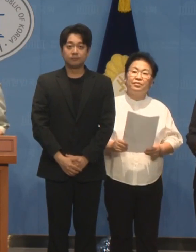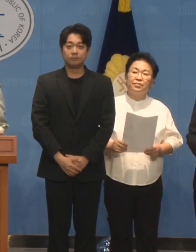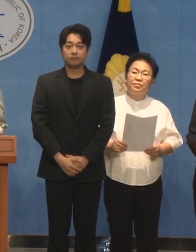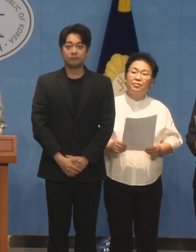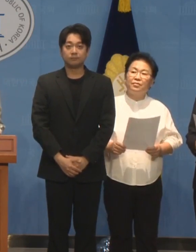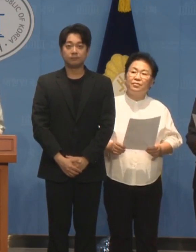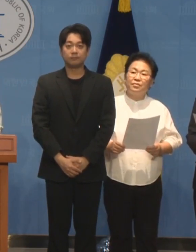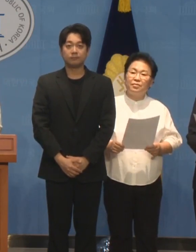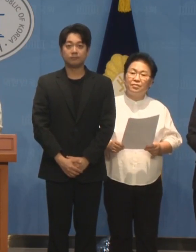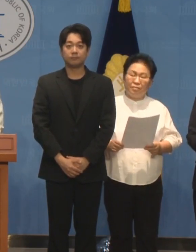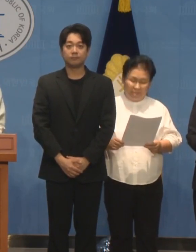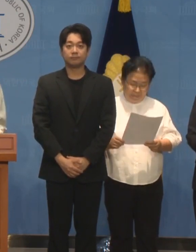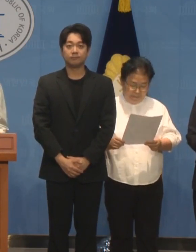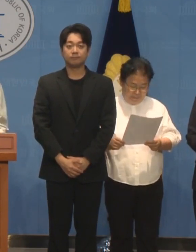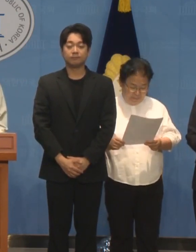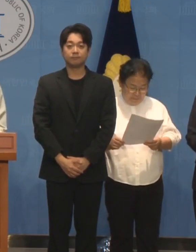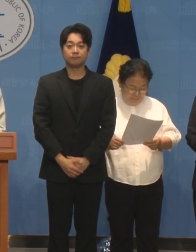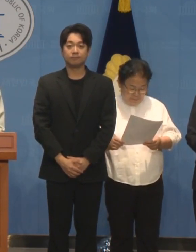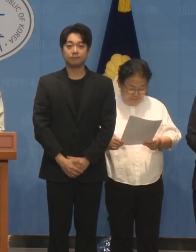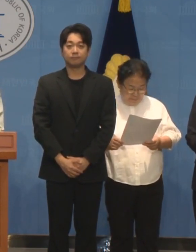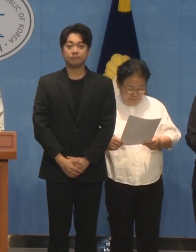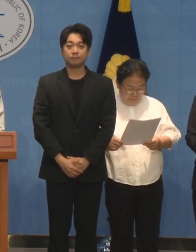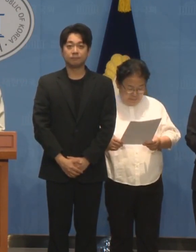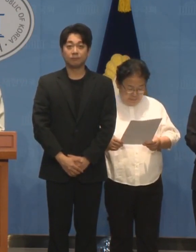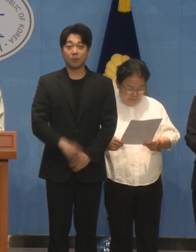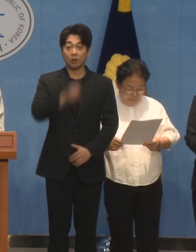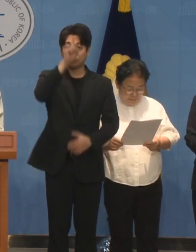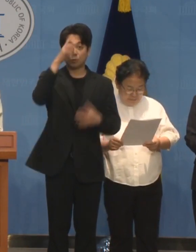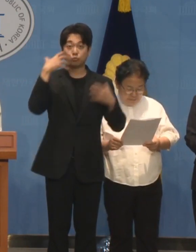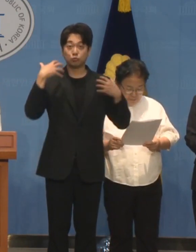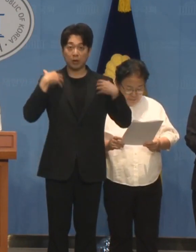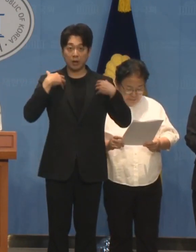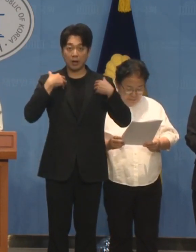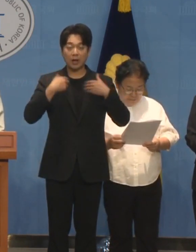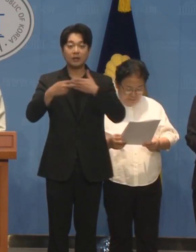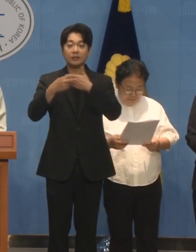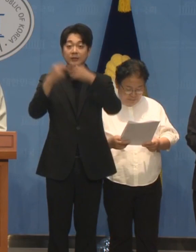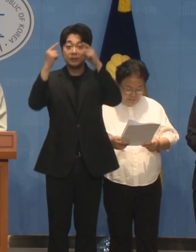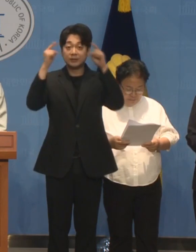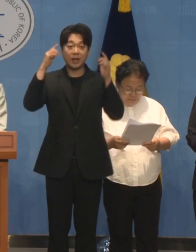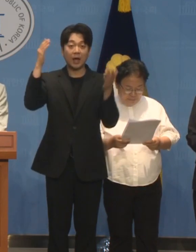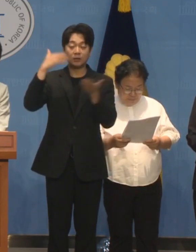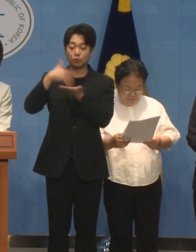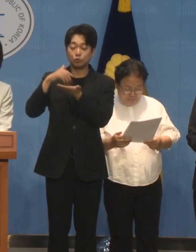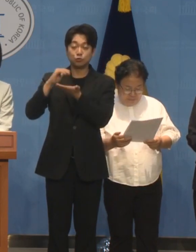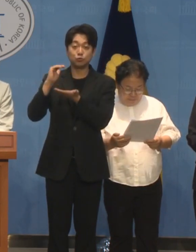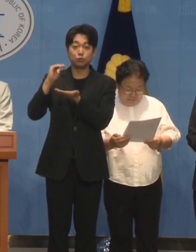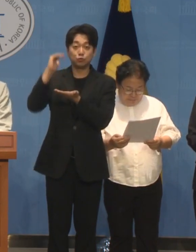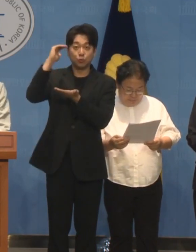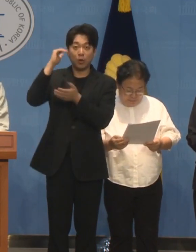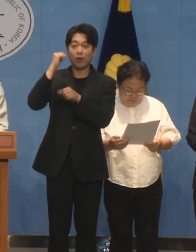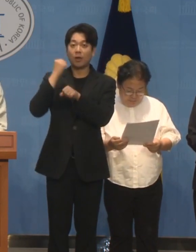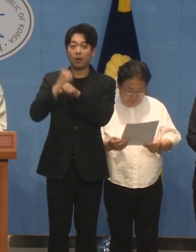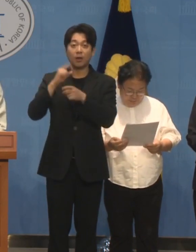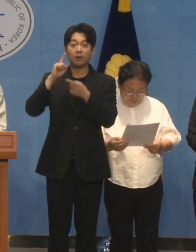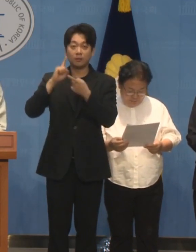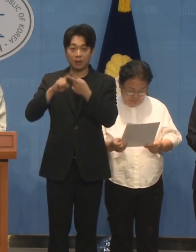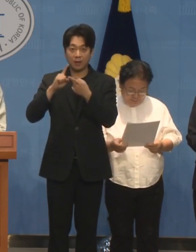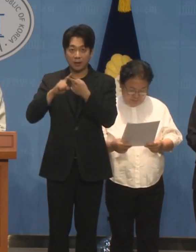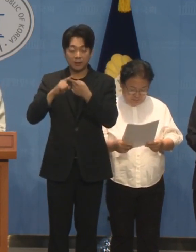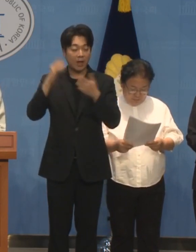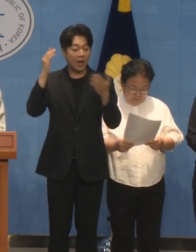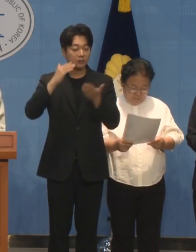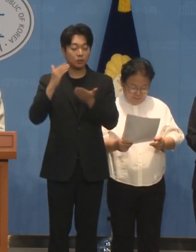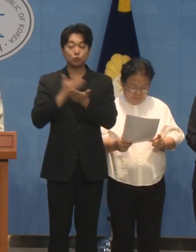네, 조국혁신당 강경숙입니다. 정부가 전체 의대 정원 증원 규모와 각 의대별 정원 배정